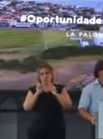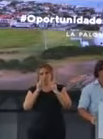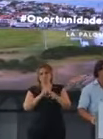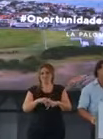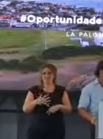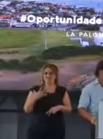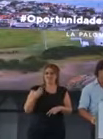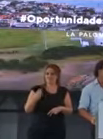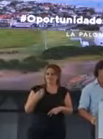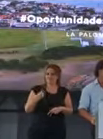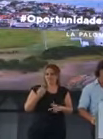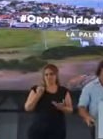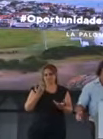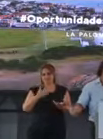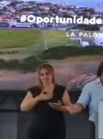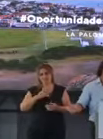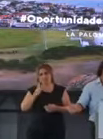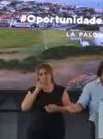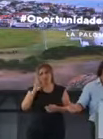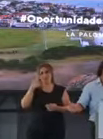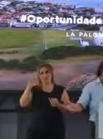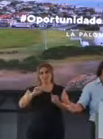nacionalistas que vamos a respetar lo acordado.